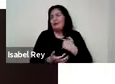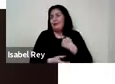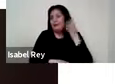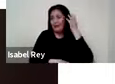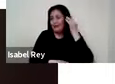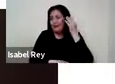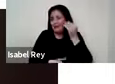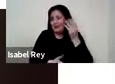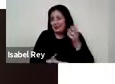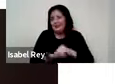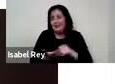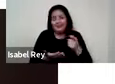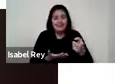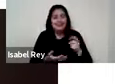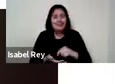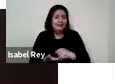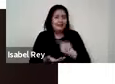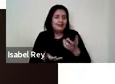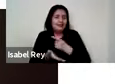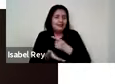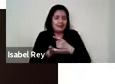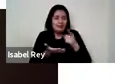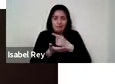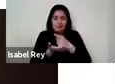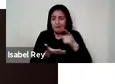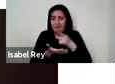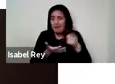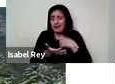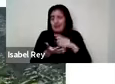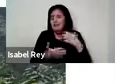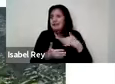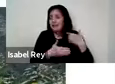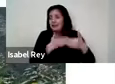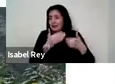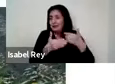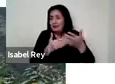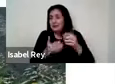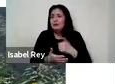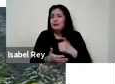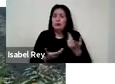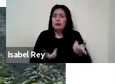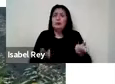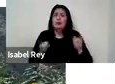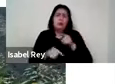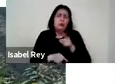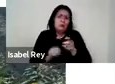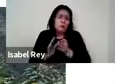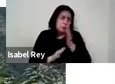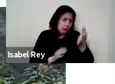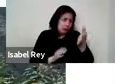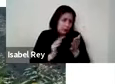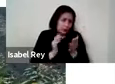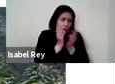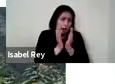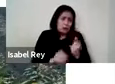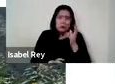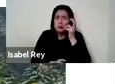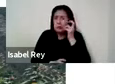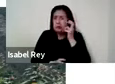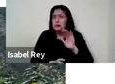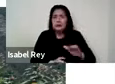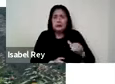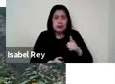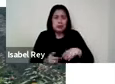experimentando en estas semanas que han estado pasando. Y cuando tú vas por un alumno, escuchan a la niña